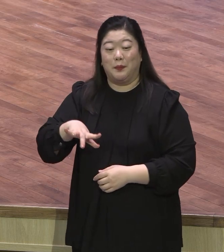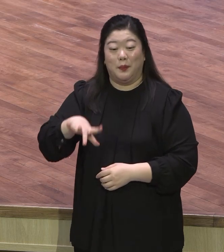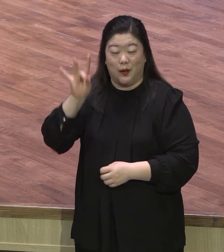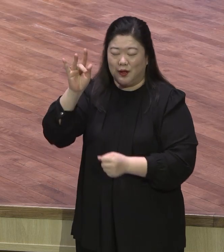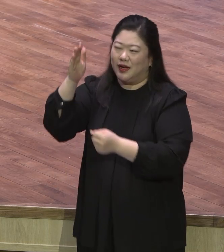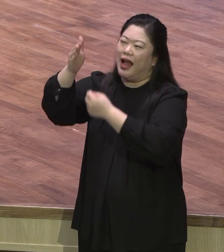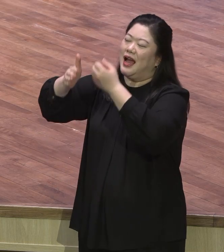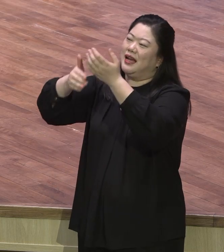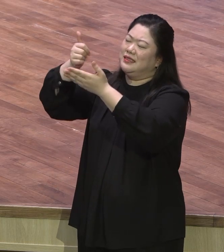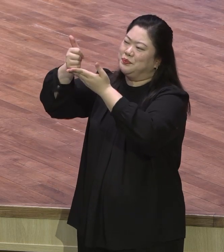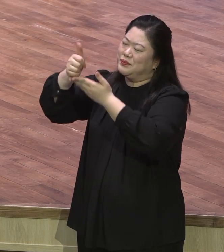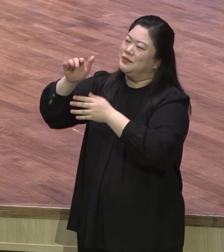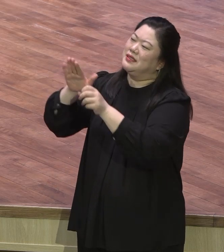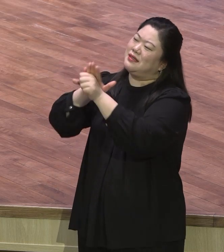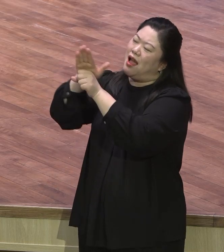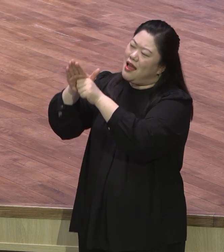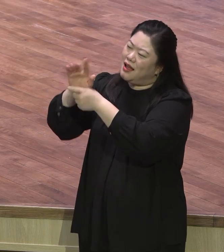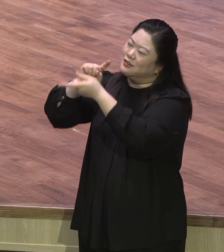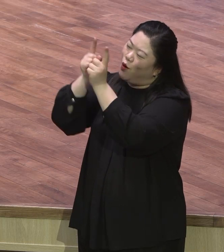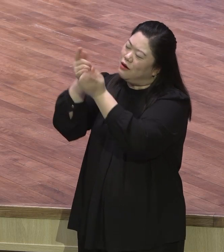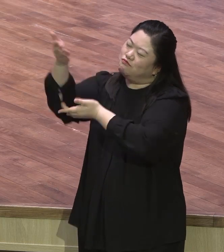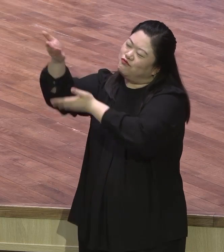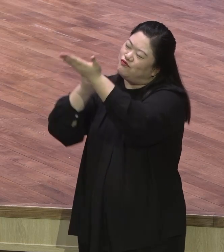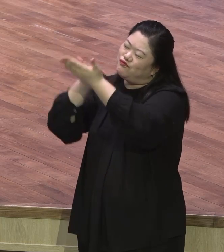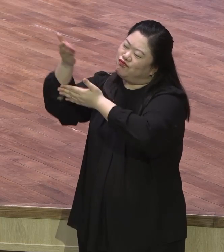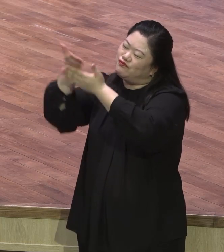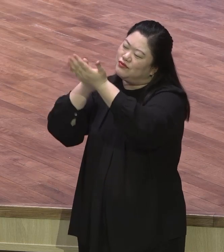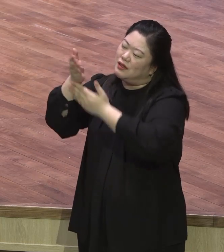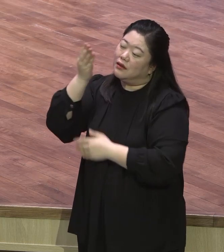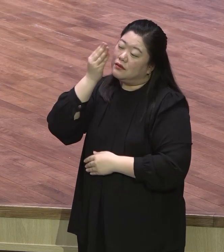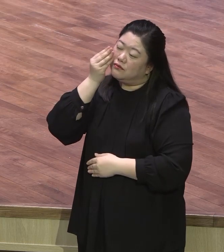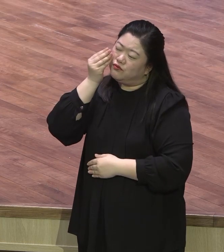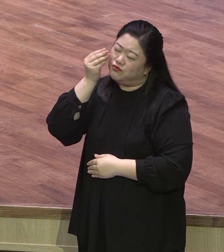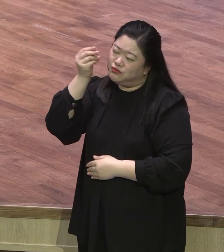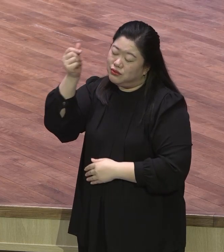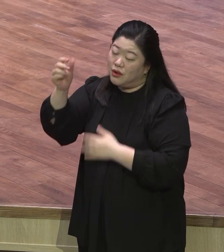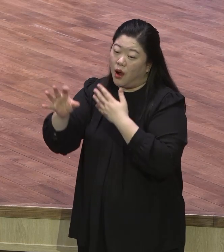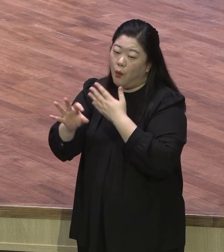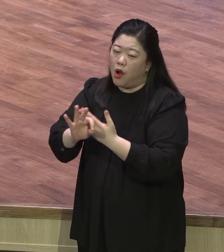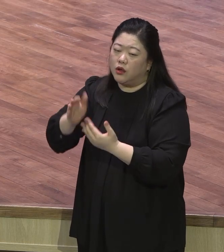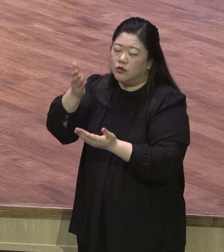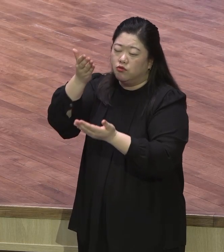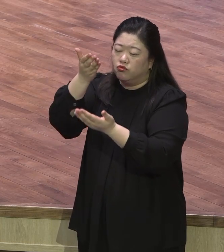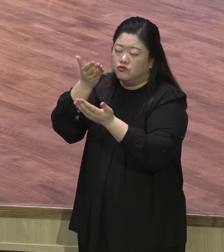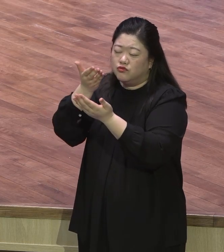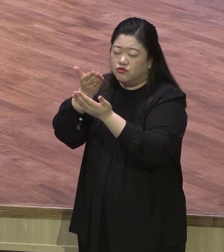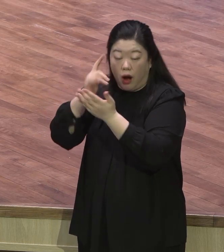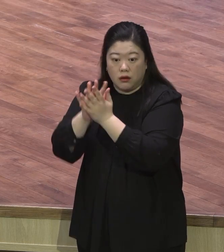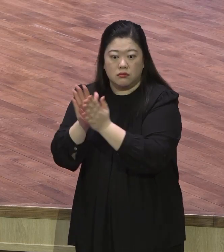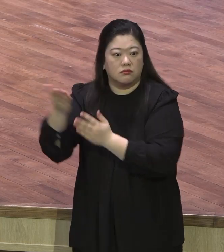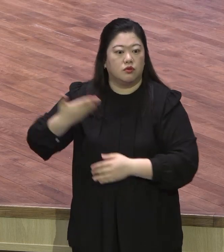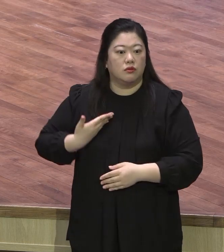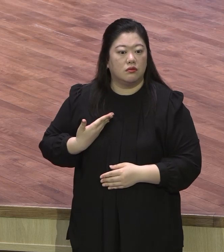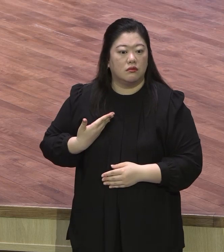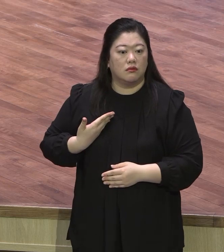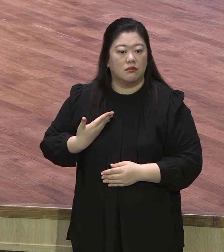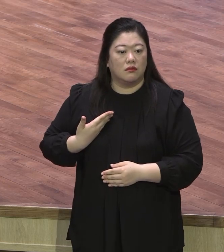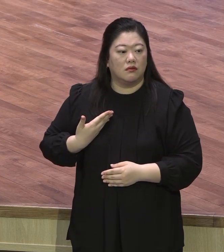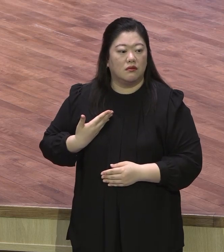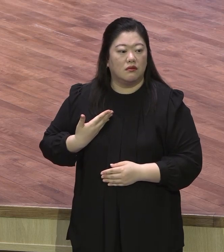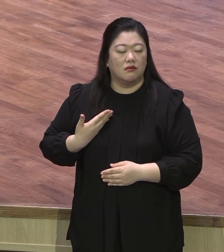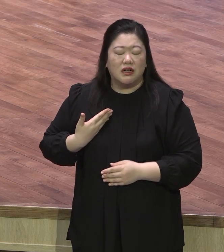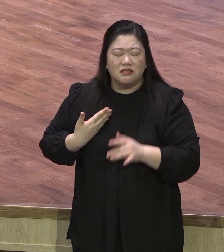영적인 소통이 이루어져요. 소통. 내가 일방적으로 주시옵 주시옵 달라 달라 이것보다는 주님과 소통. 다시